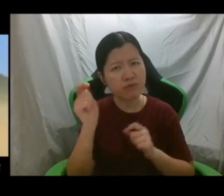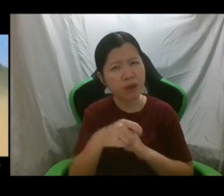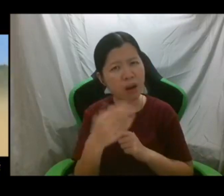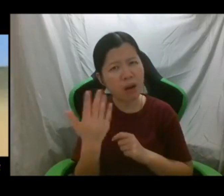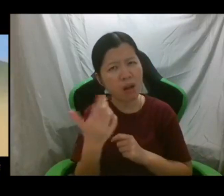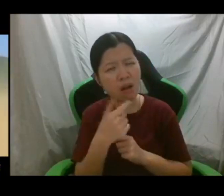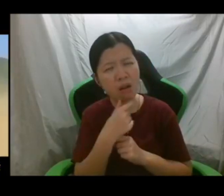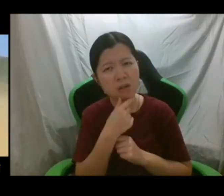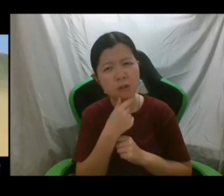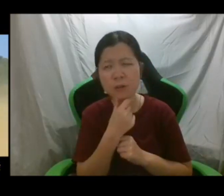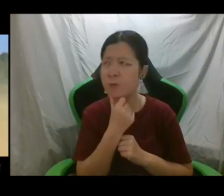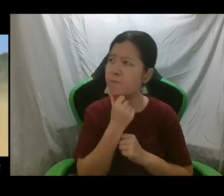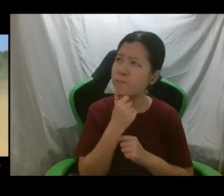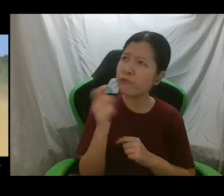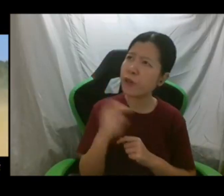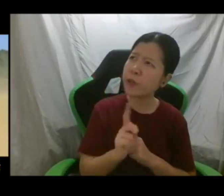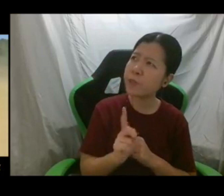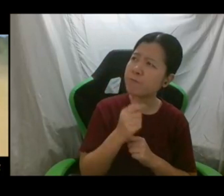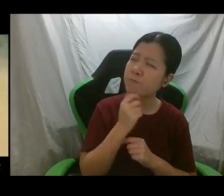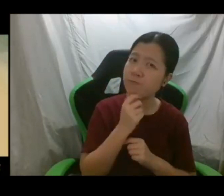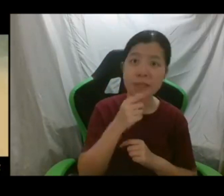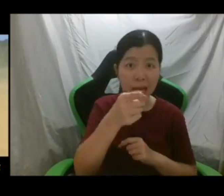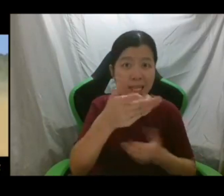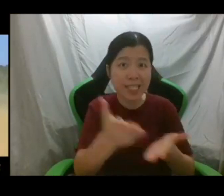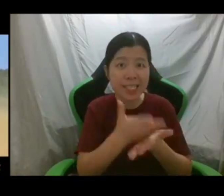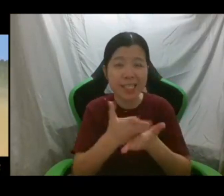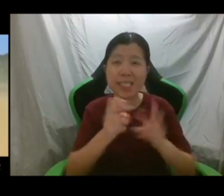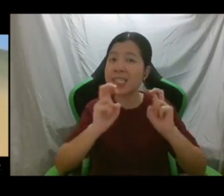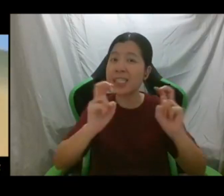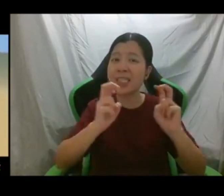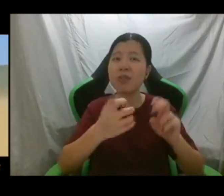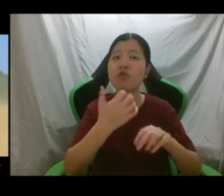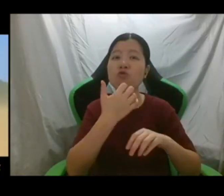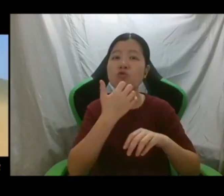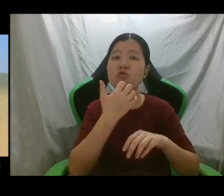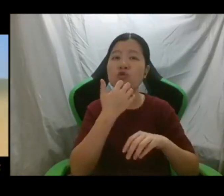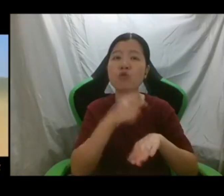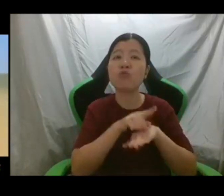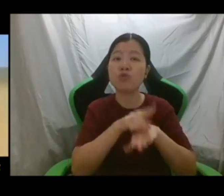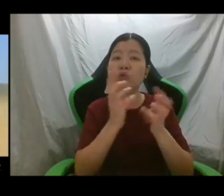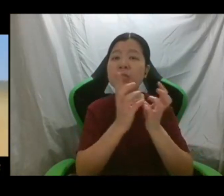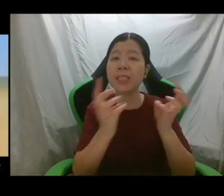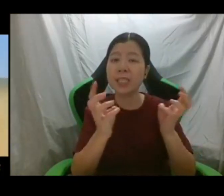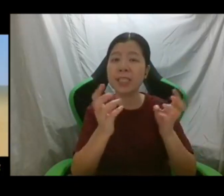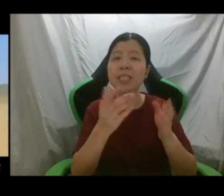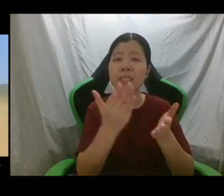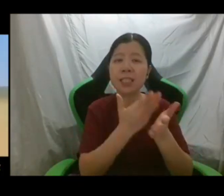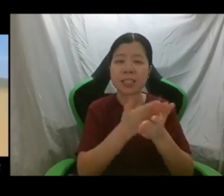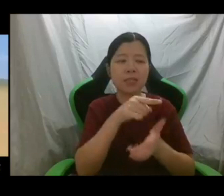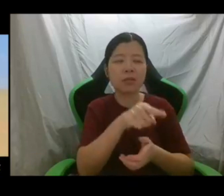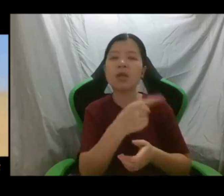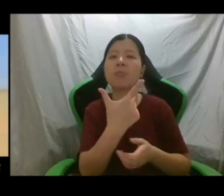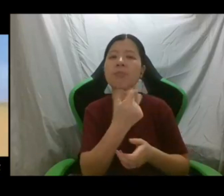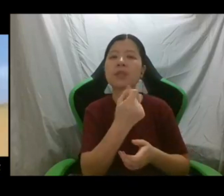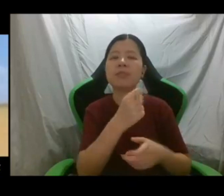你可以去試下搭東涌綫， 雖然佢只有時速80公